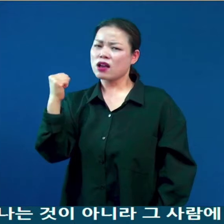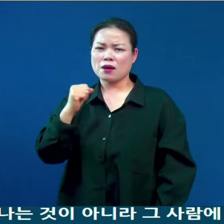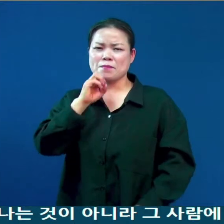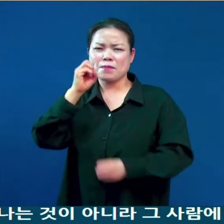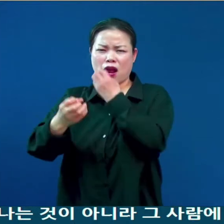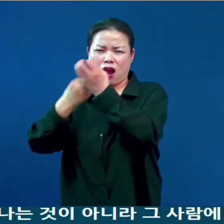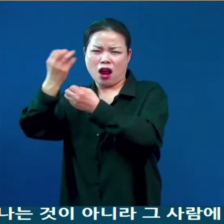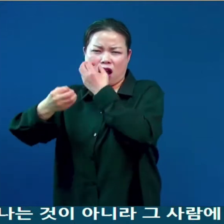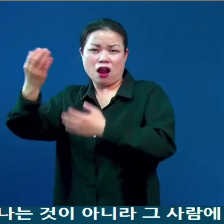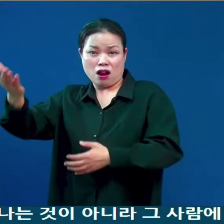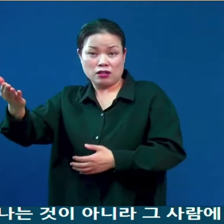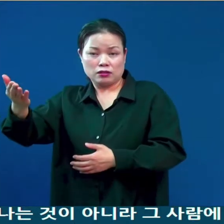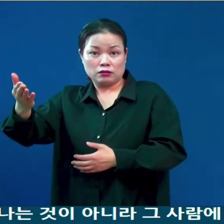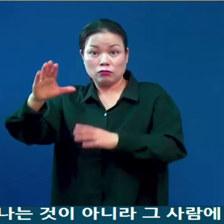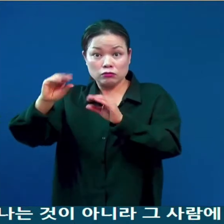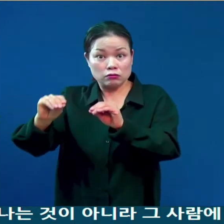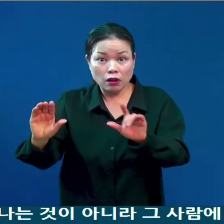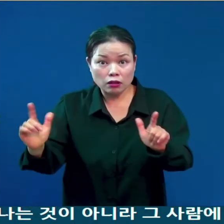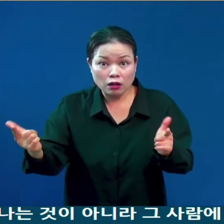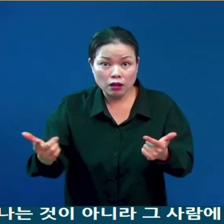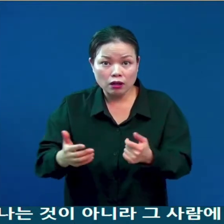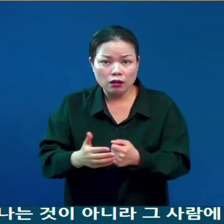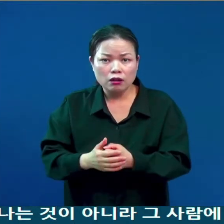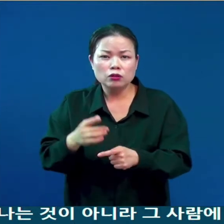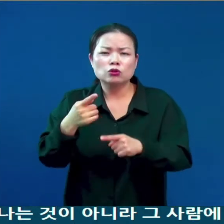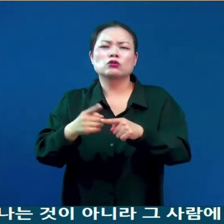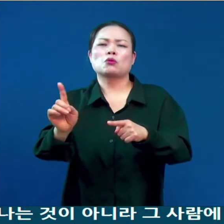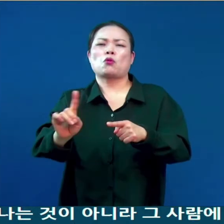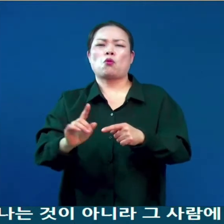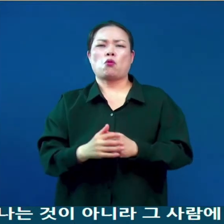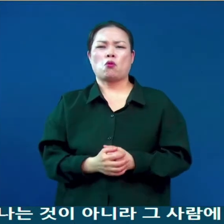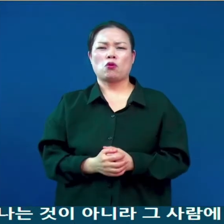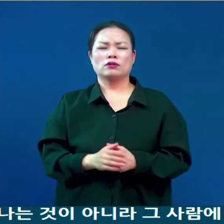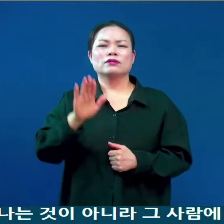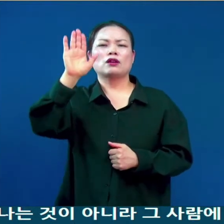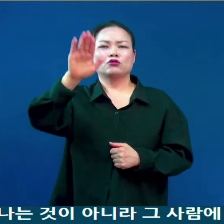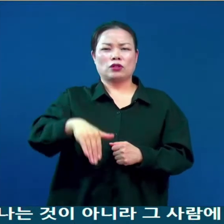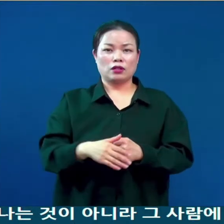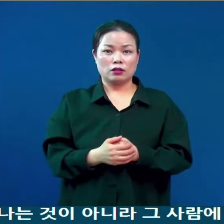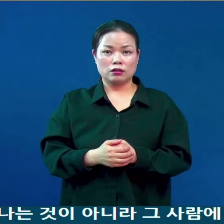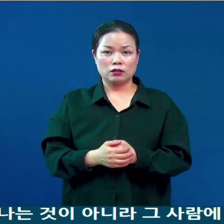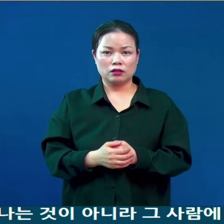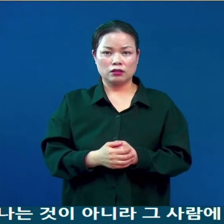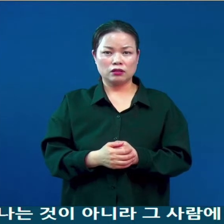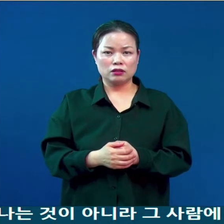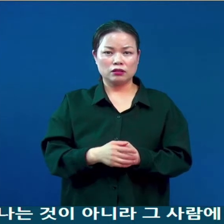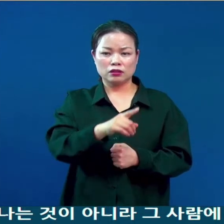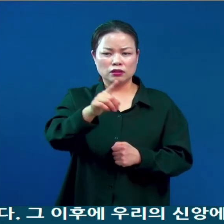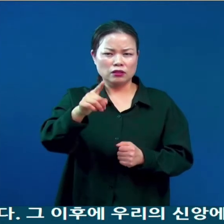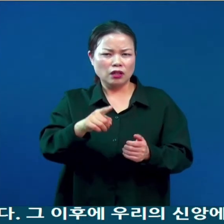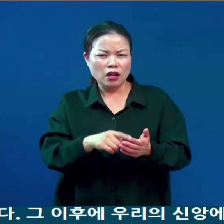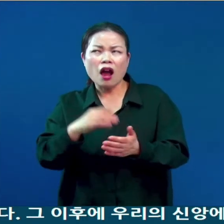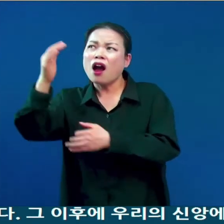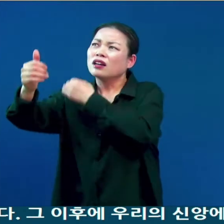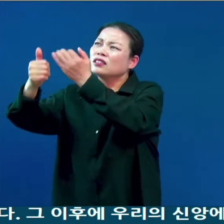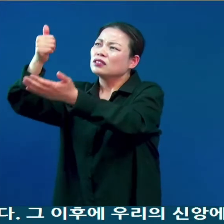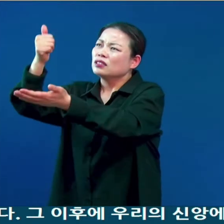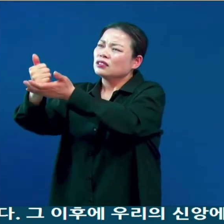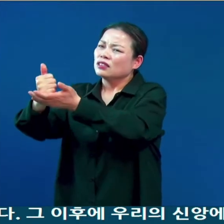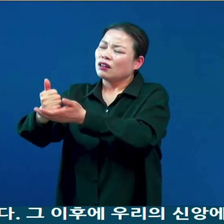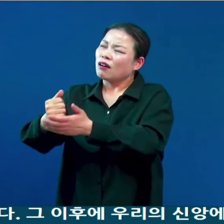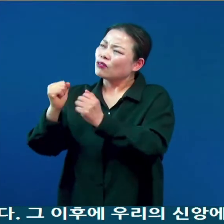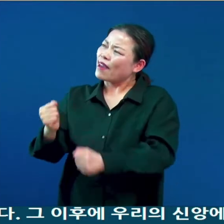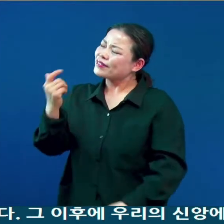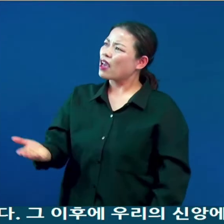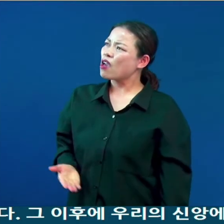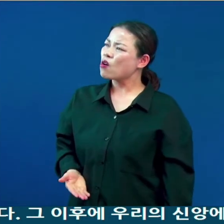토로하죠. 근데 여기서 그치지 않습니다. 그러다가 이제 어떻게 됩니까? 나중에는 아예 불신앙의 모습까지 나아가죠. 하나님 정말